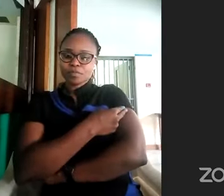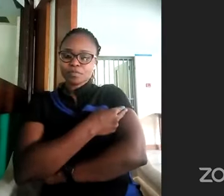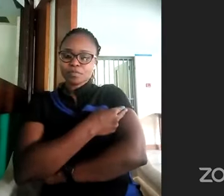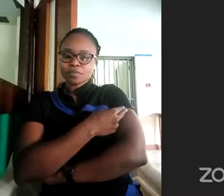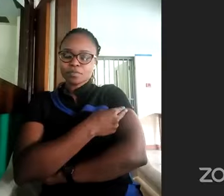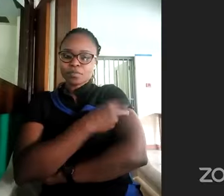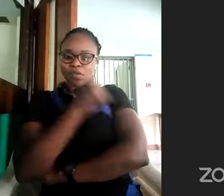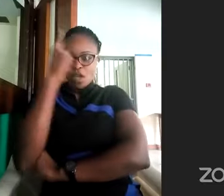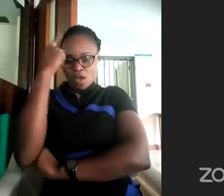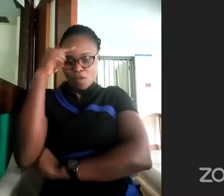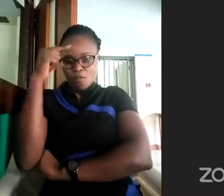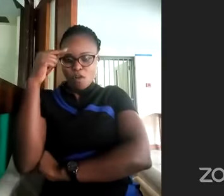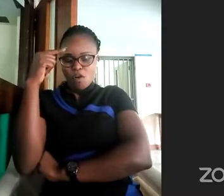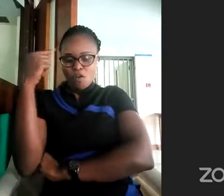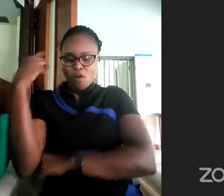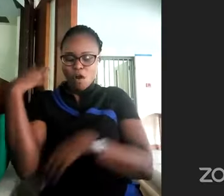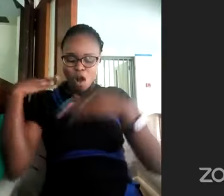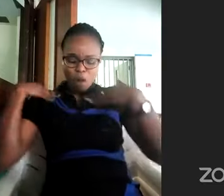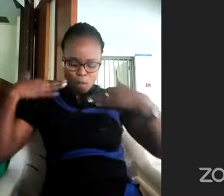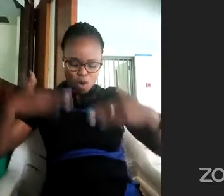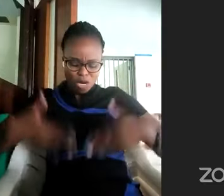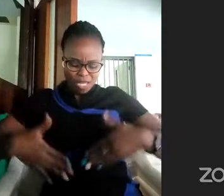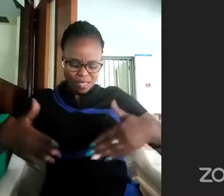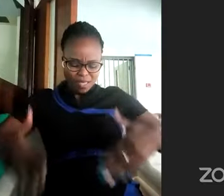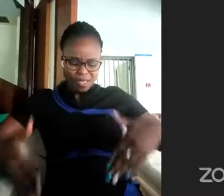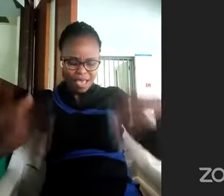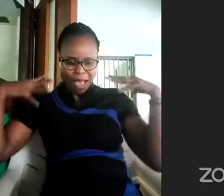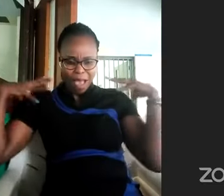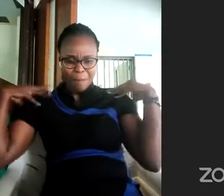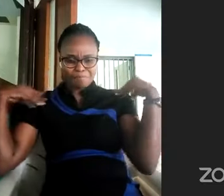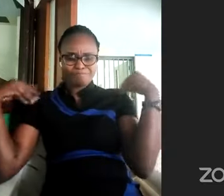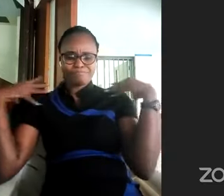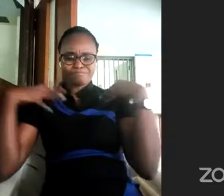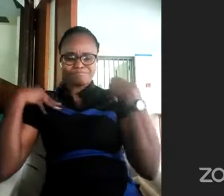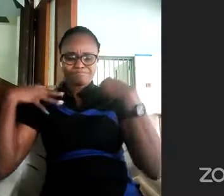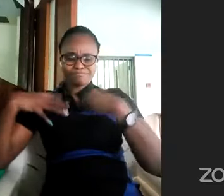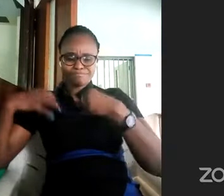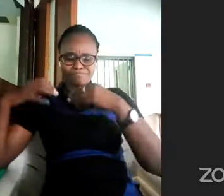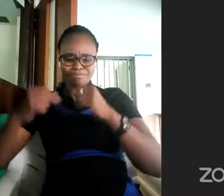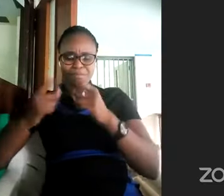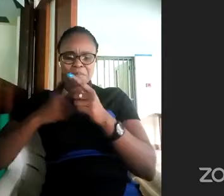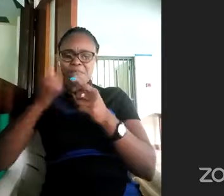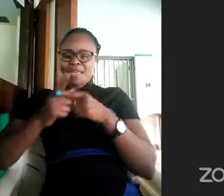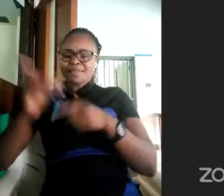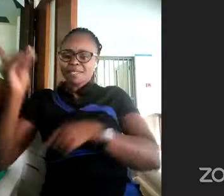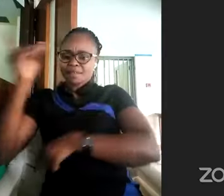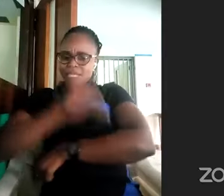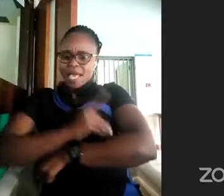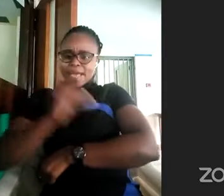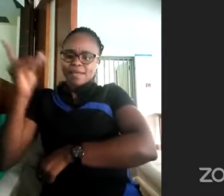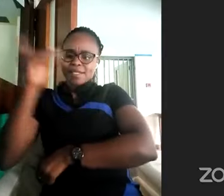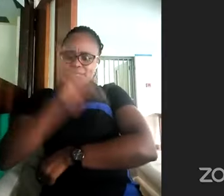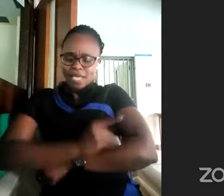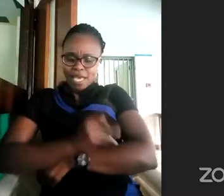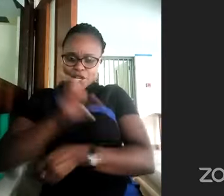physiotherapy. Nikawa kila siku nitoe 300. Ukishindwa, mimi nikaenda wiki mbili,